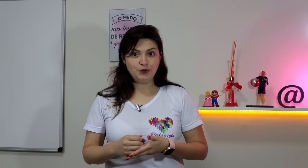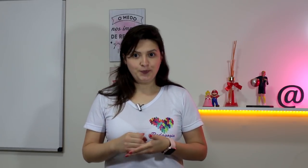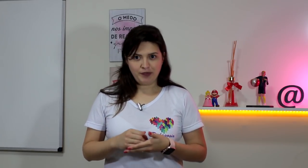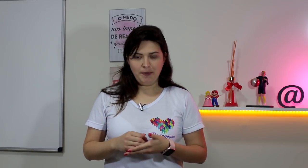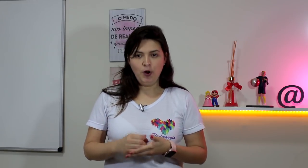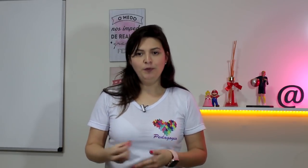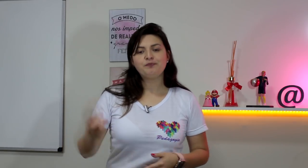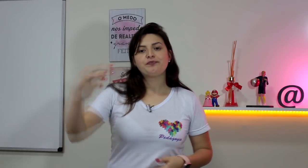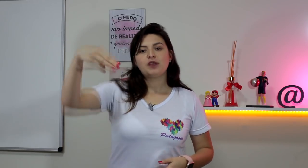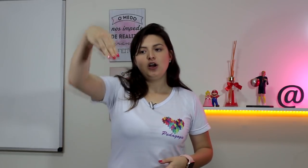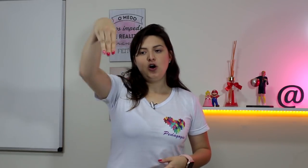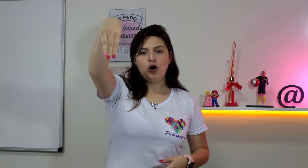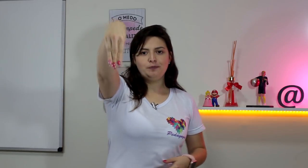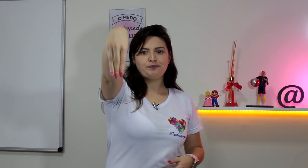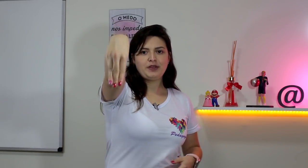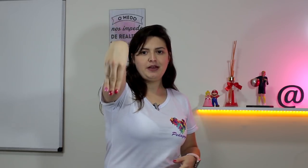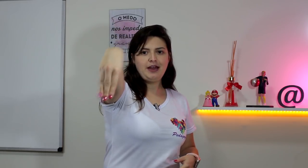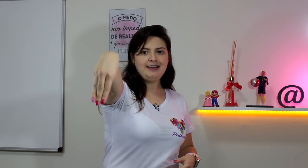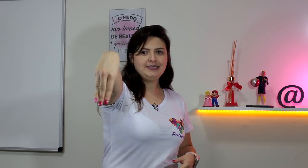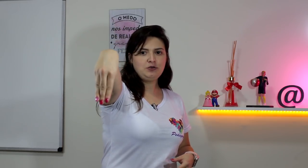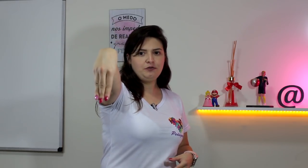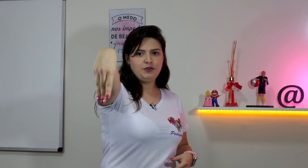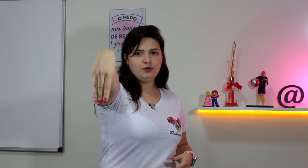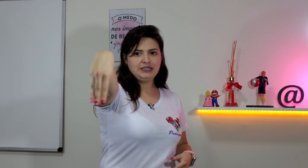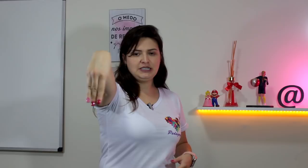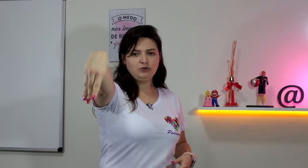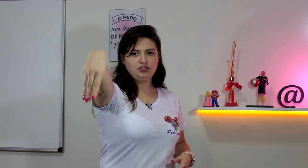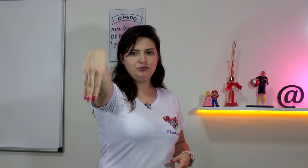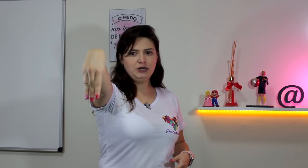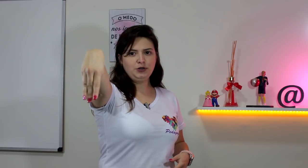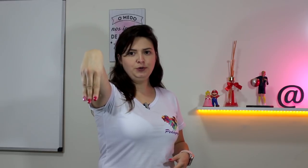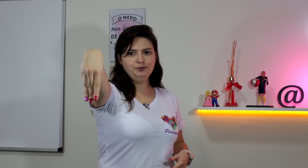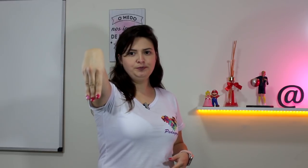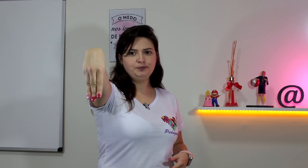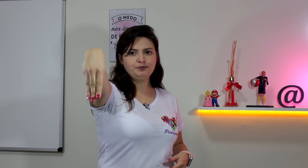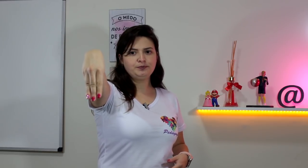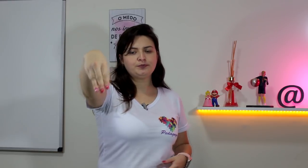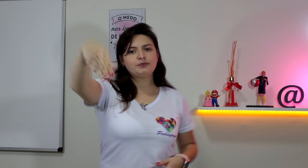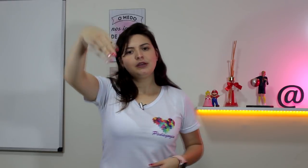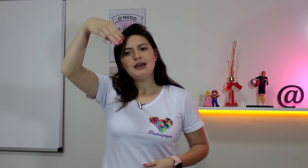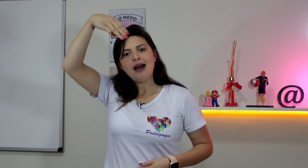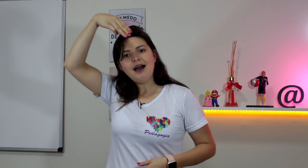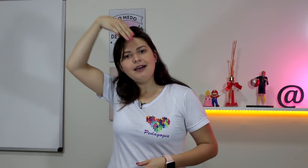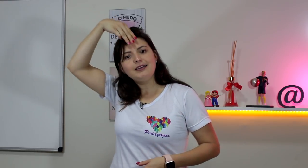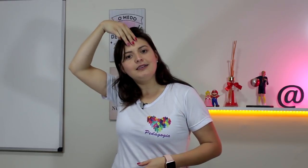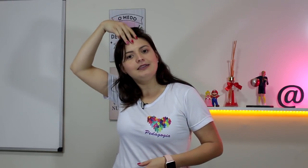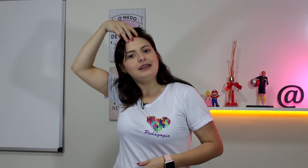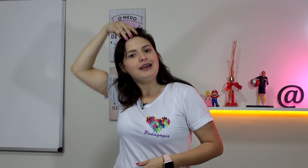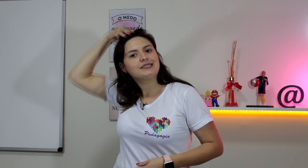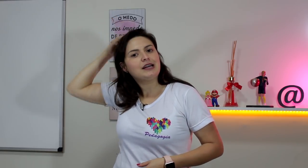padrinho, tá bom? Ó, essa configuração de mão. Aqui na testa,